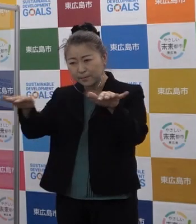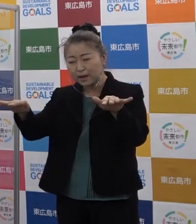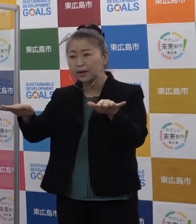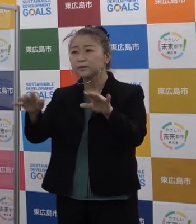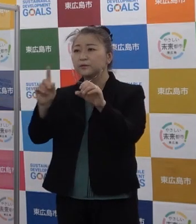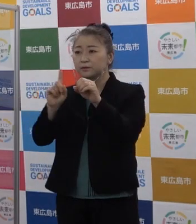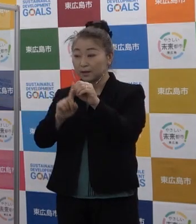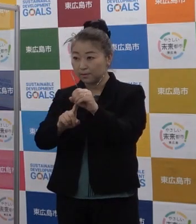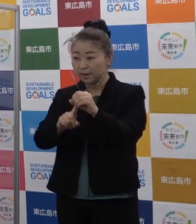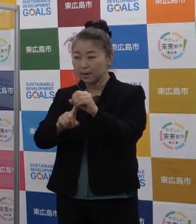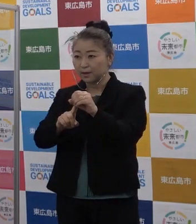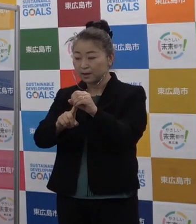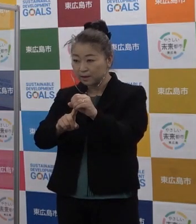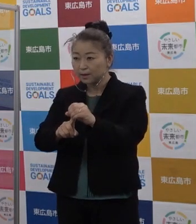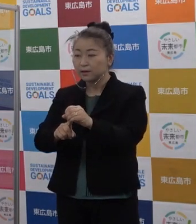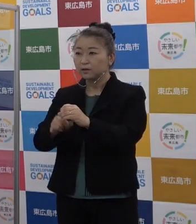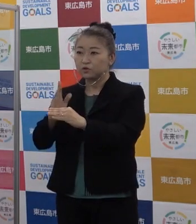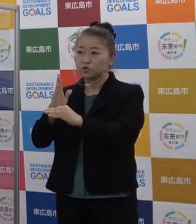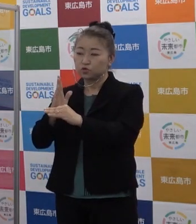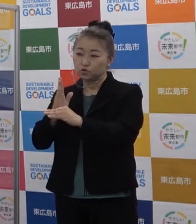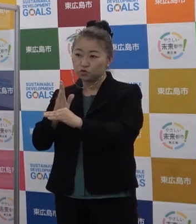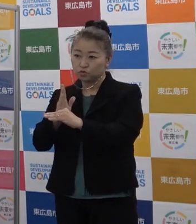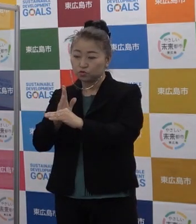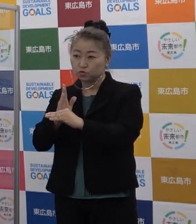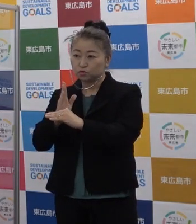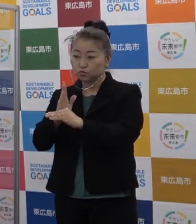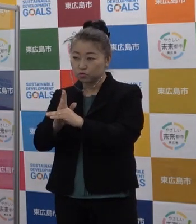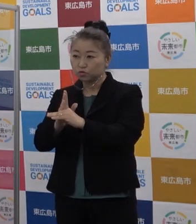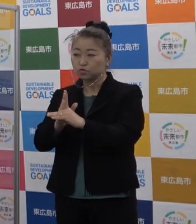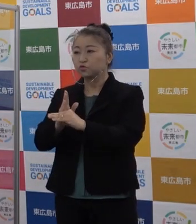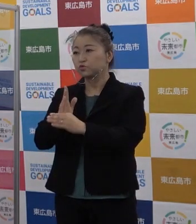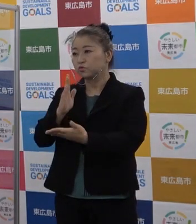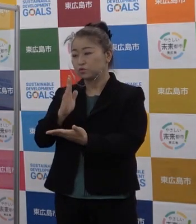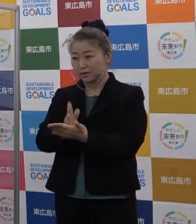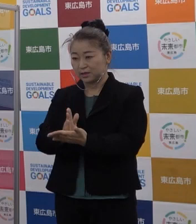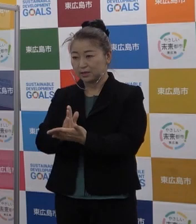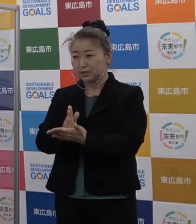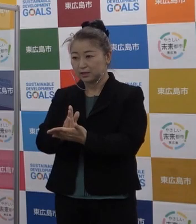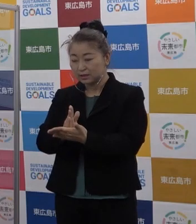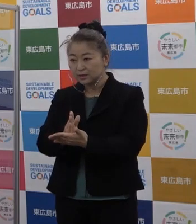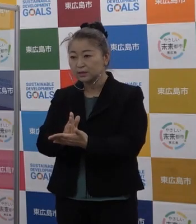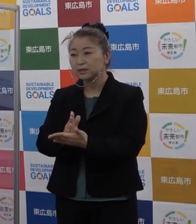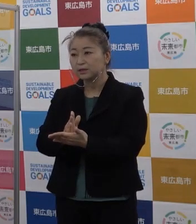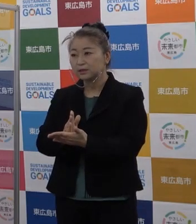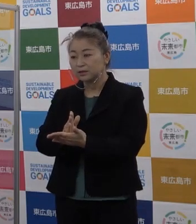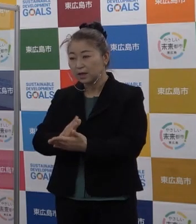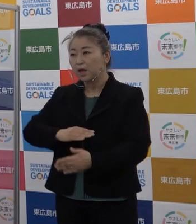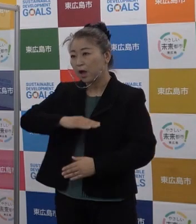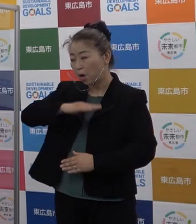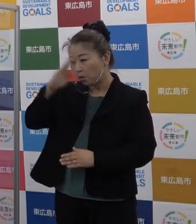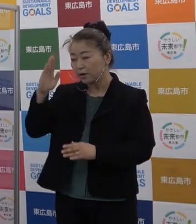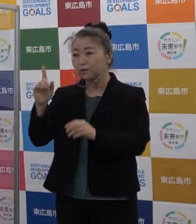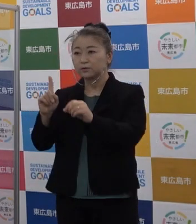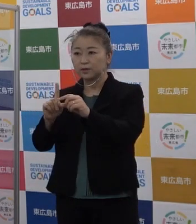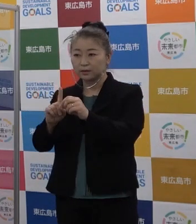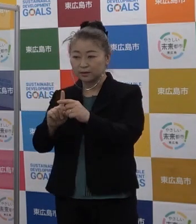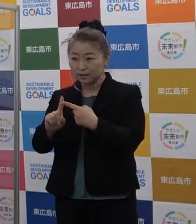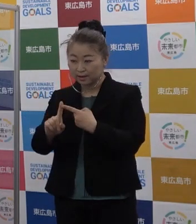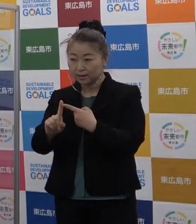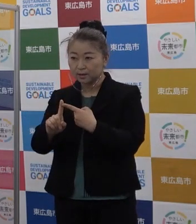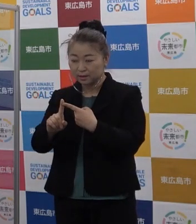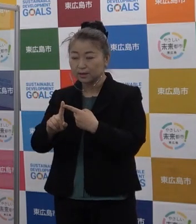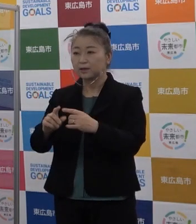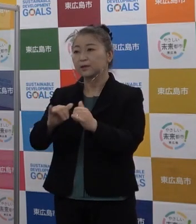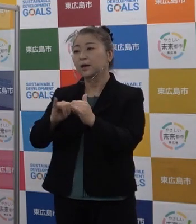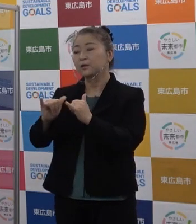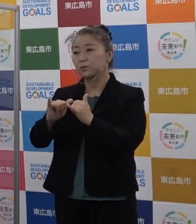中止をしておりました。昨年の参議院選挙の時に一部復活したんですが、本格的にしっかりと街頭で